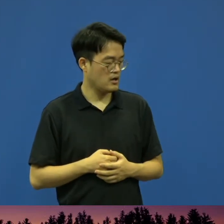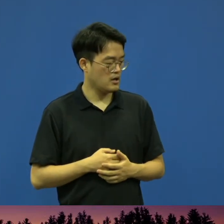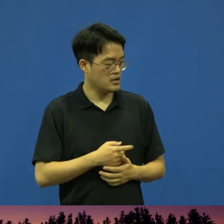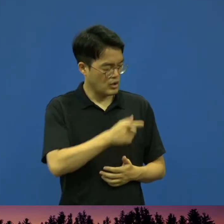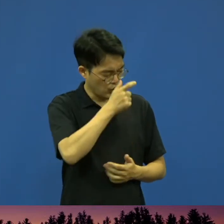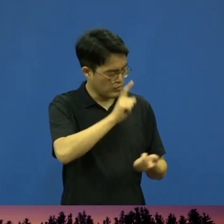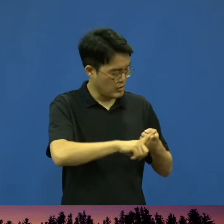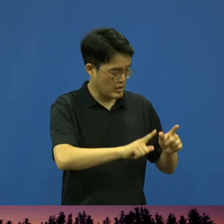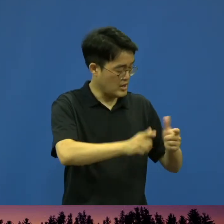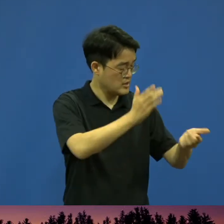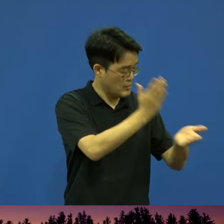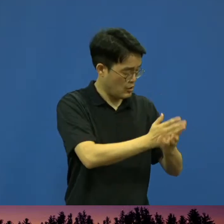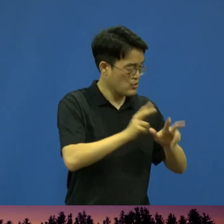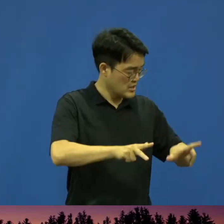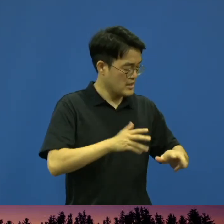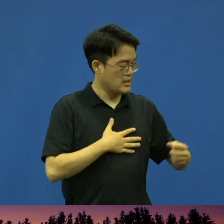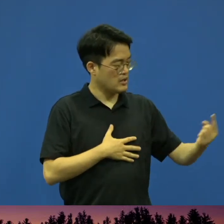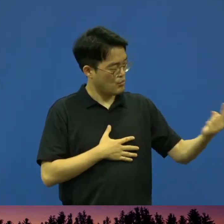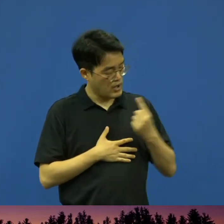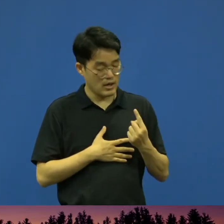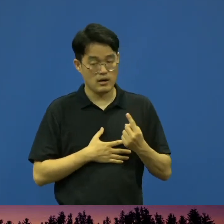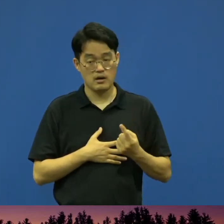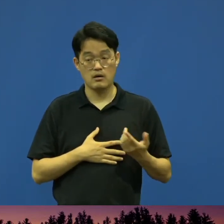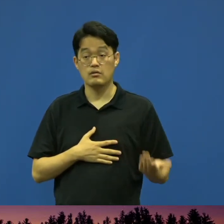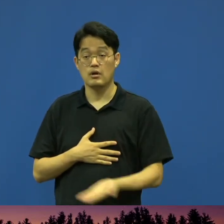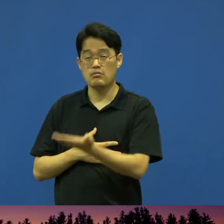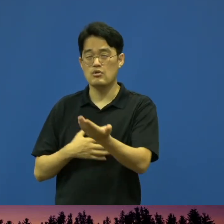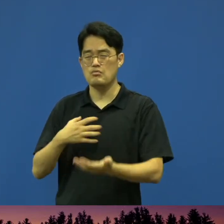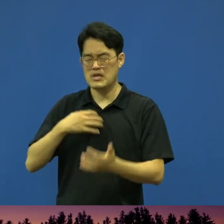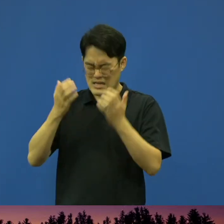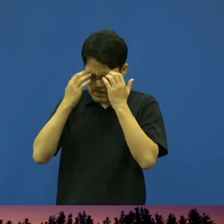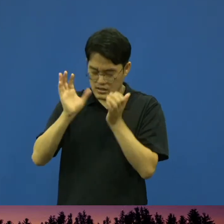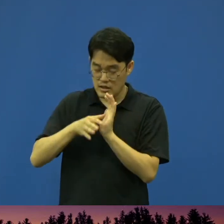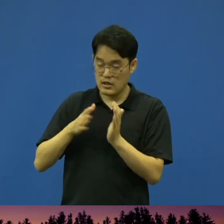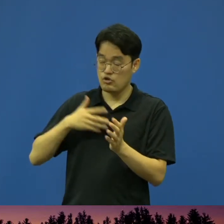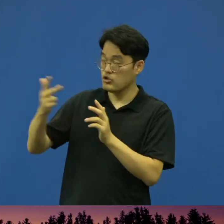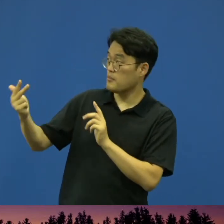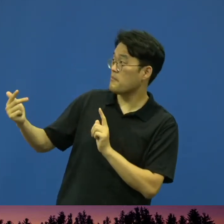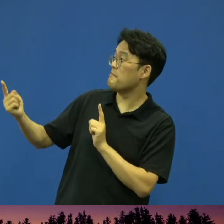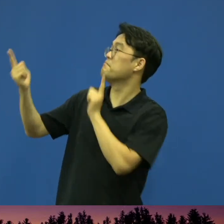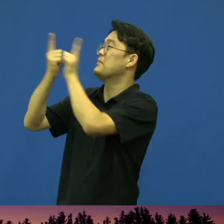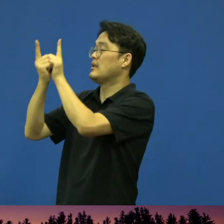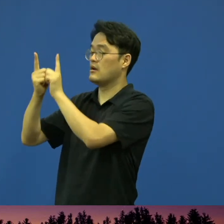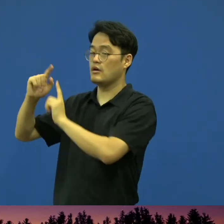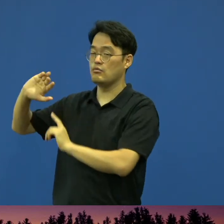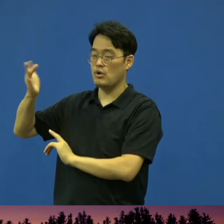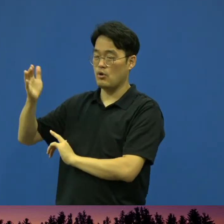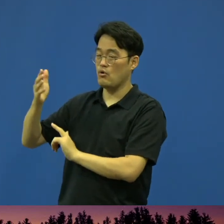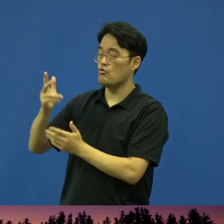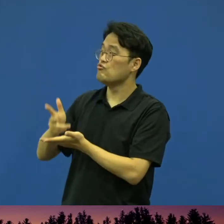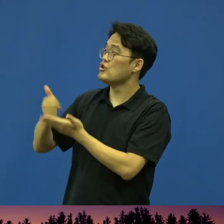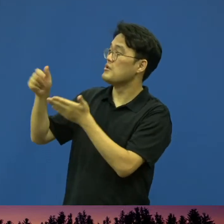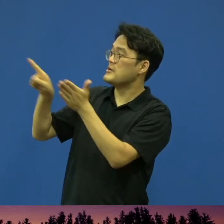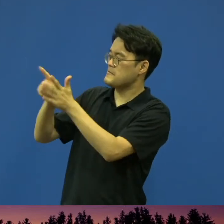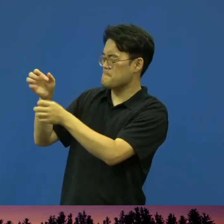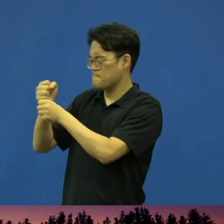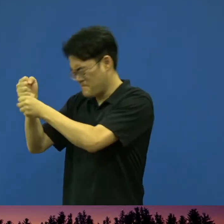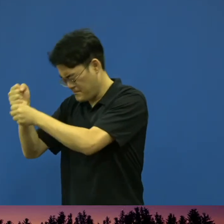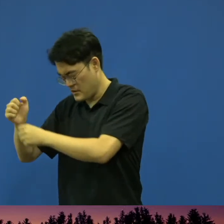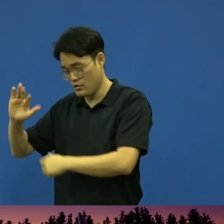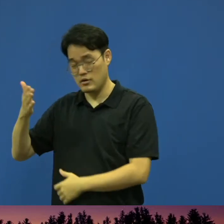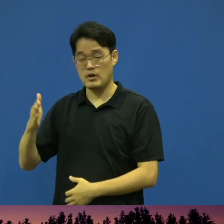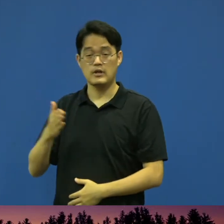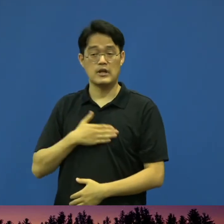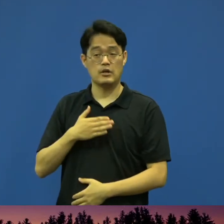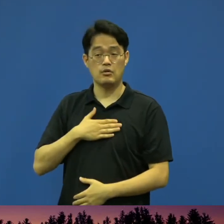여러분, 위기의 순간을 통해서 저는 주님을 만나게 되었고 주님 앞에 와락 안기게 되었습니다. 저 또한 위기를 통하여서